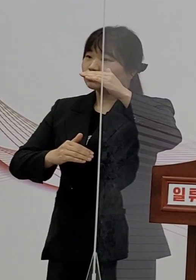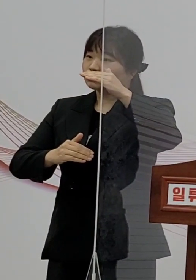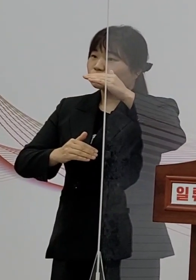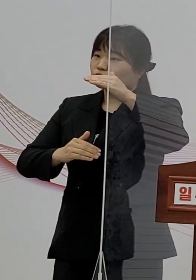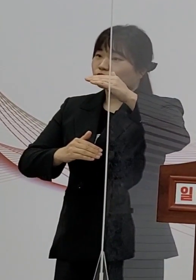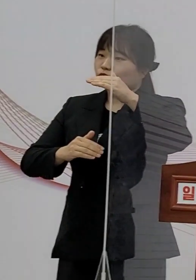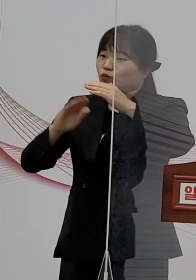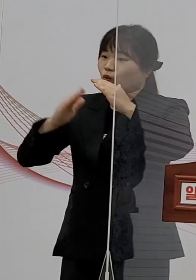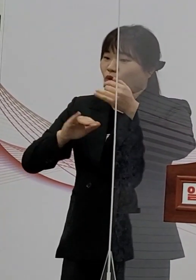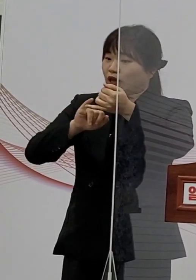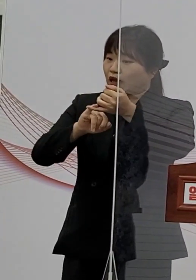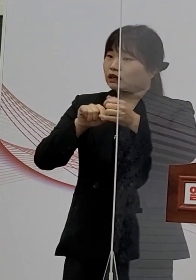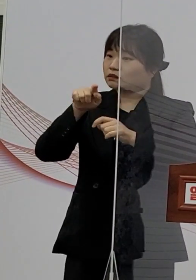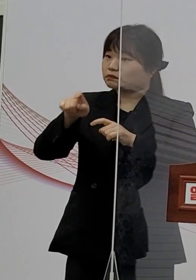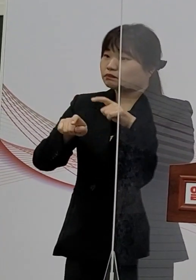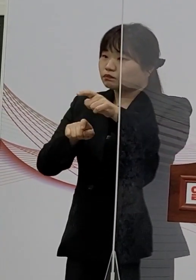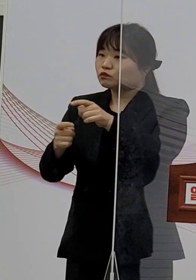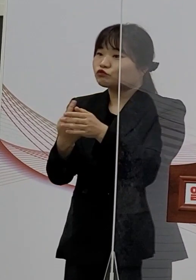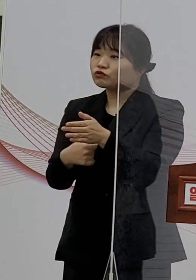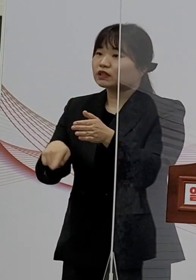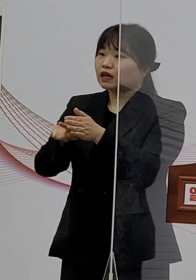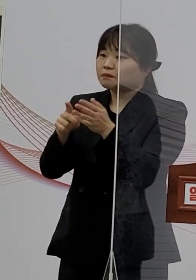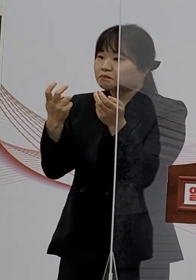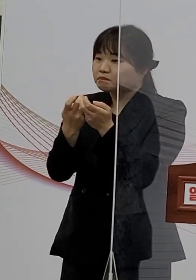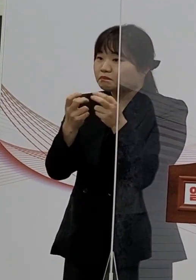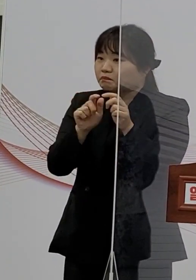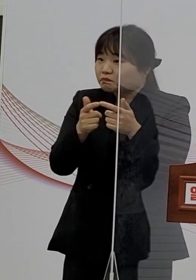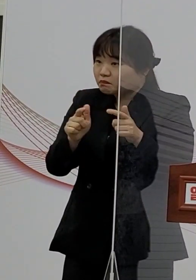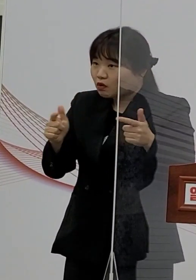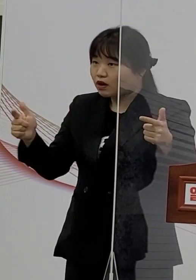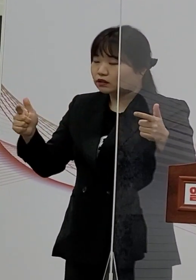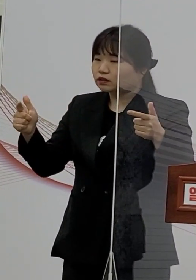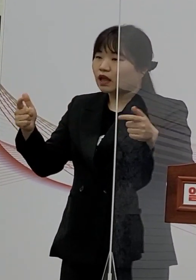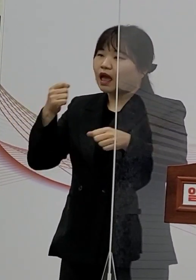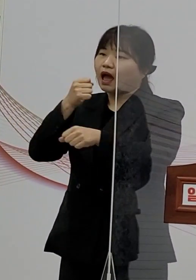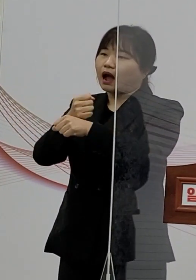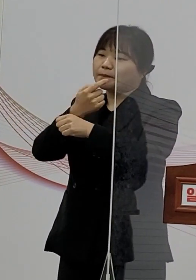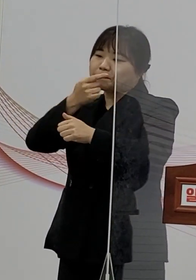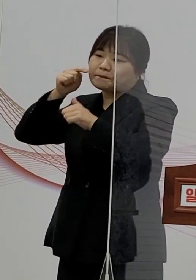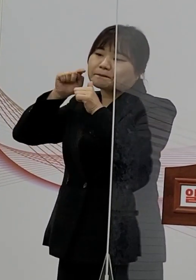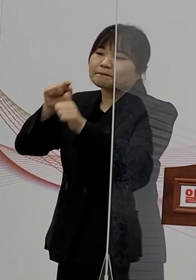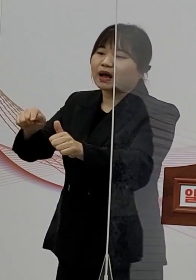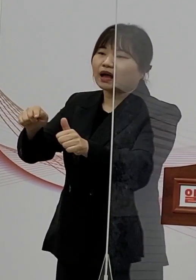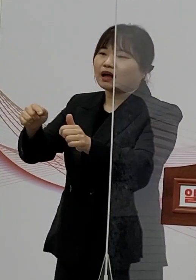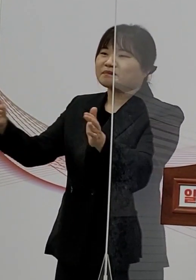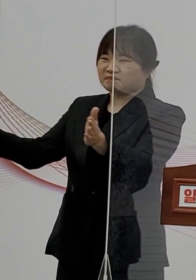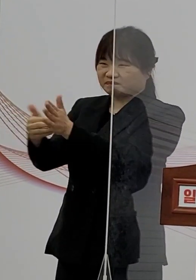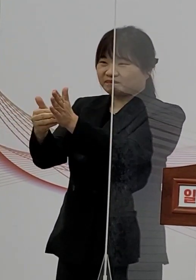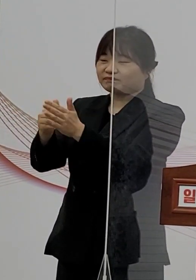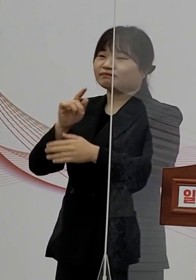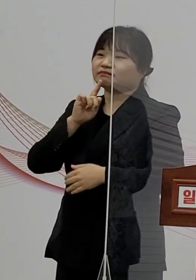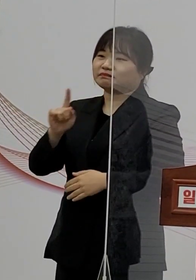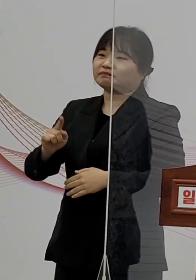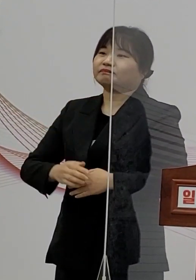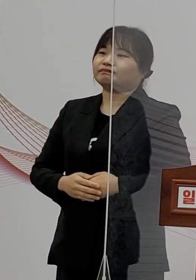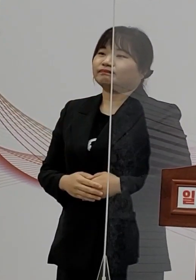대선 공약 이행을 위한 조치들을 하시라는 지시를 하셨다고